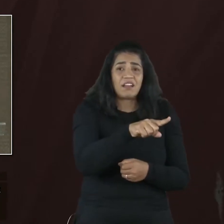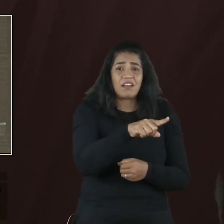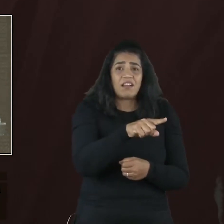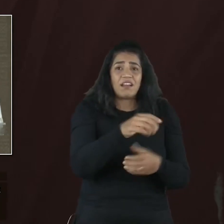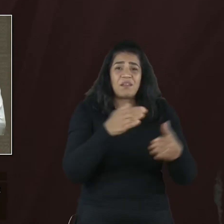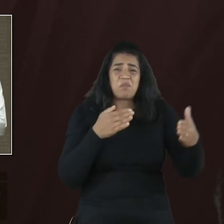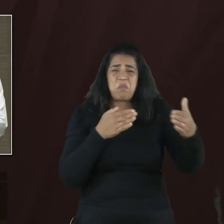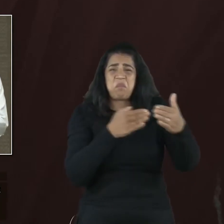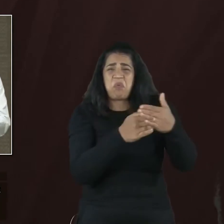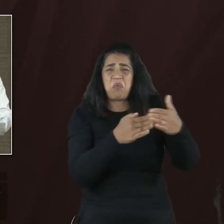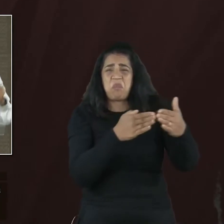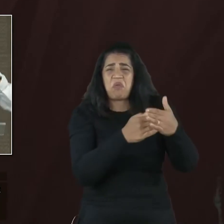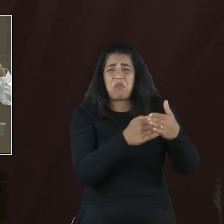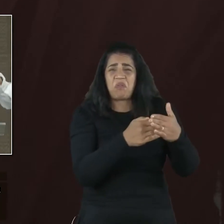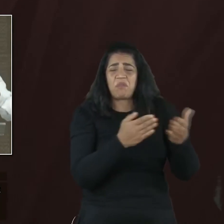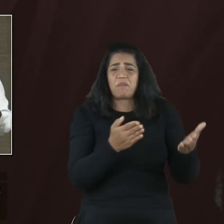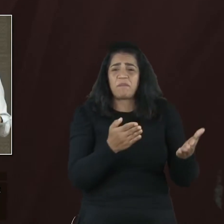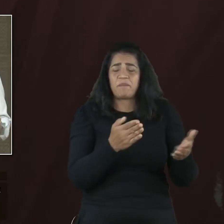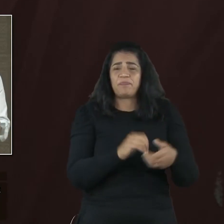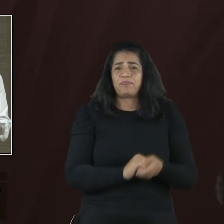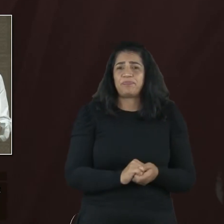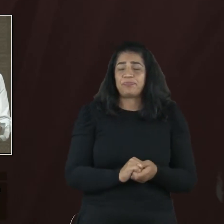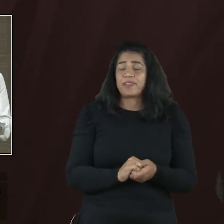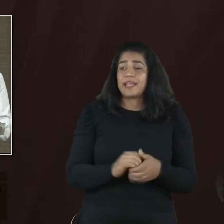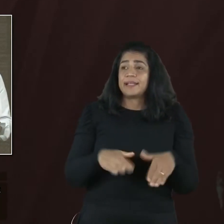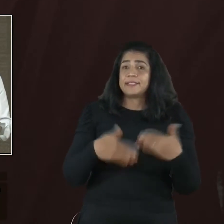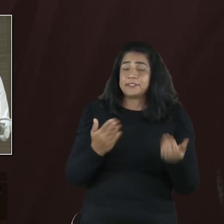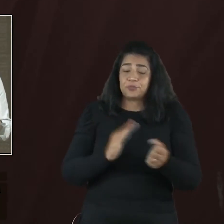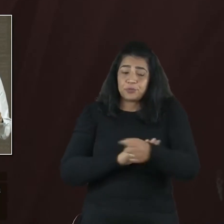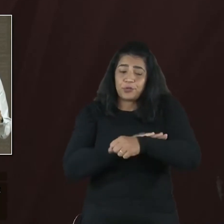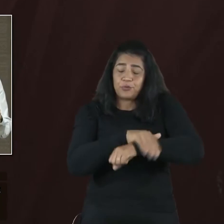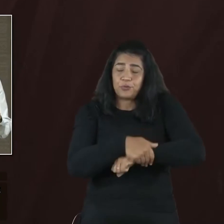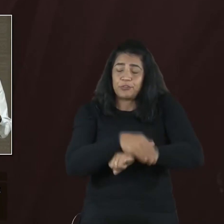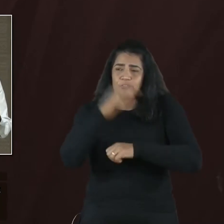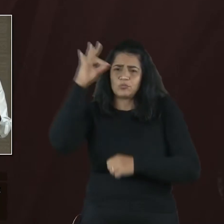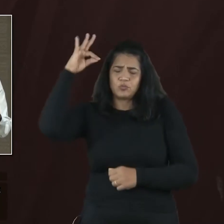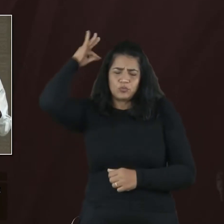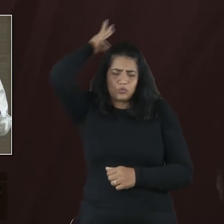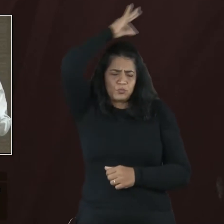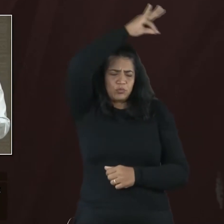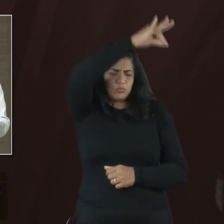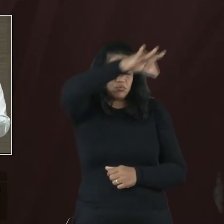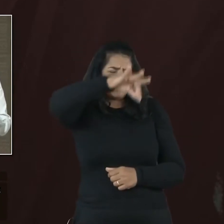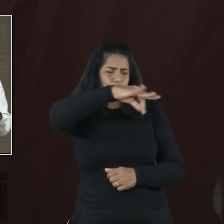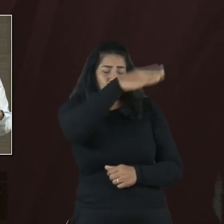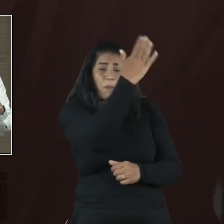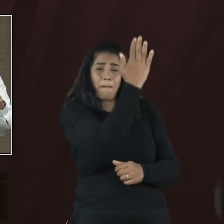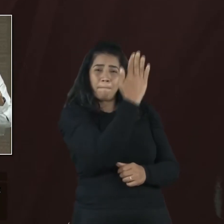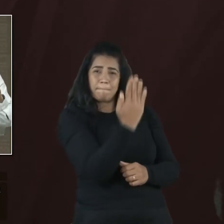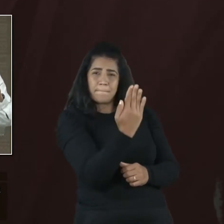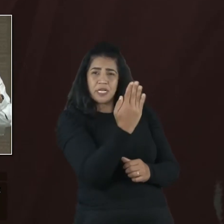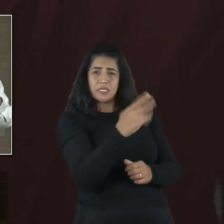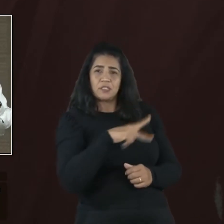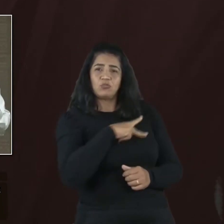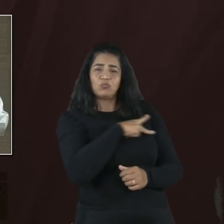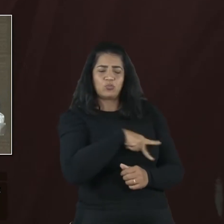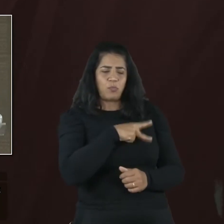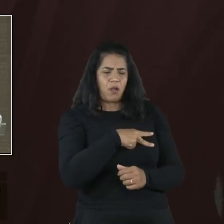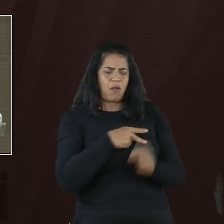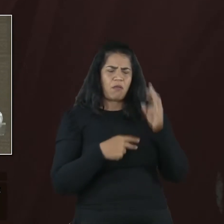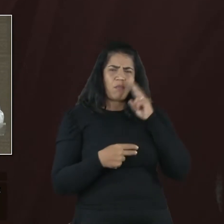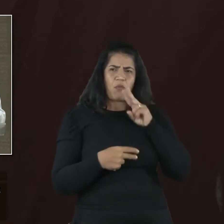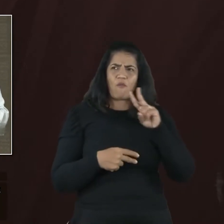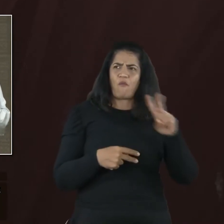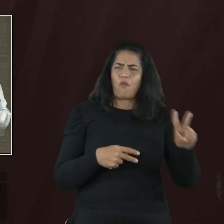vamos? E naquela noite o Espírito apareceu a Paulo, e viu uma visão de um varão